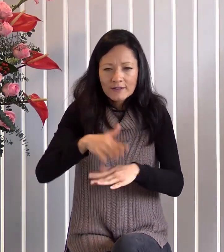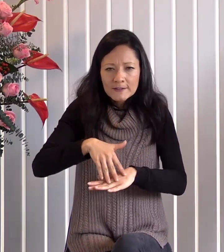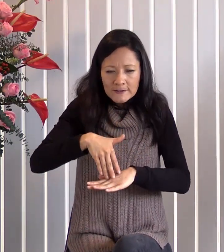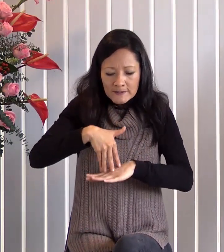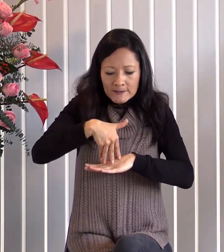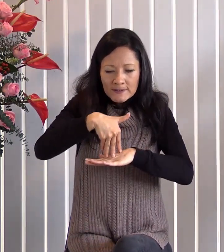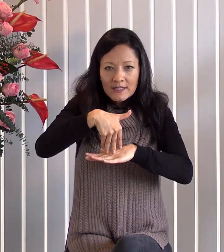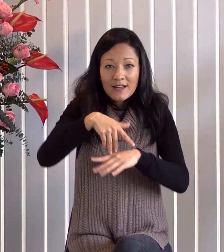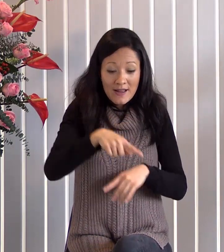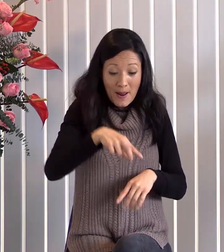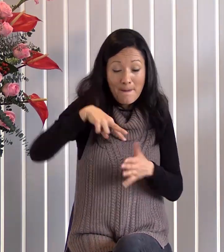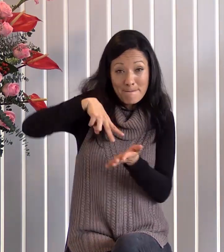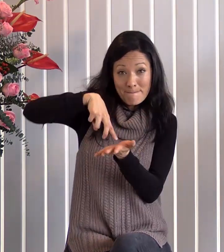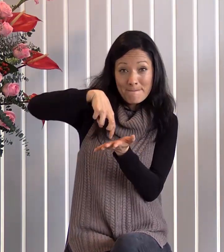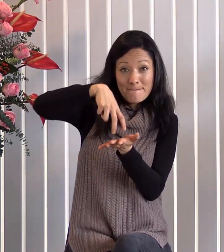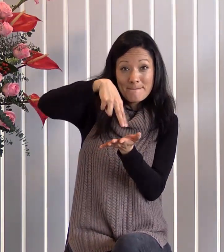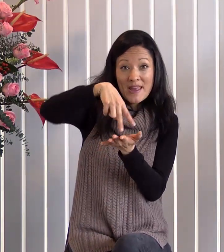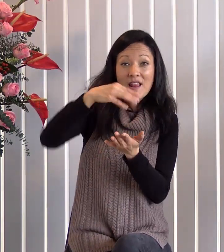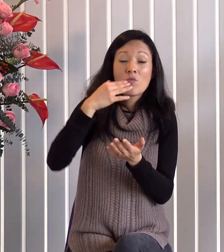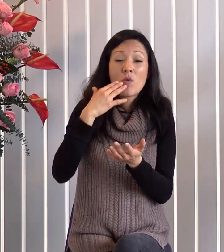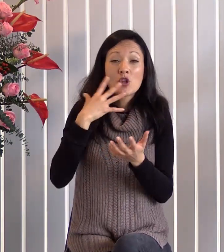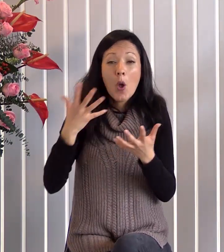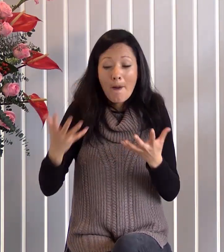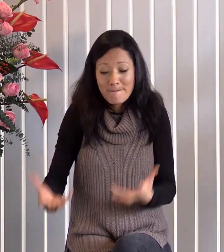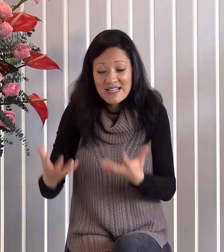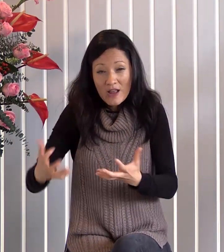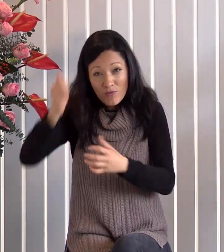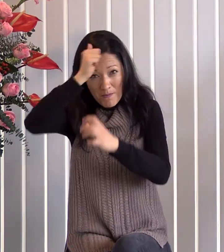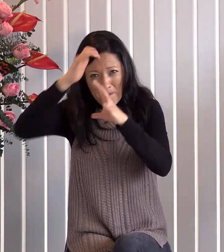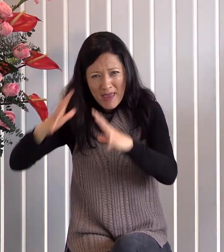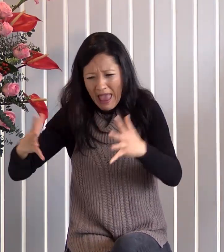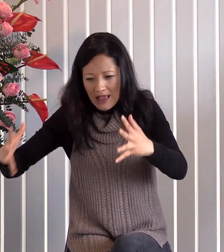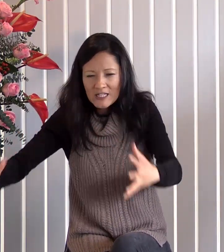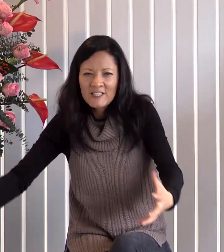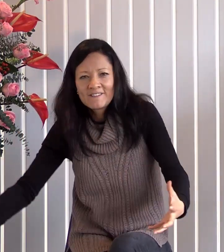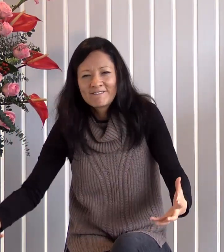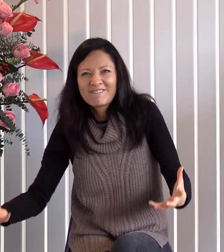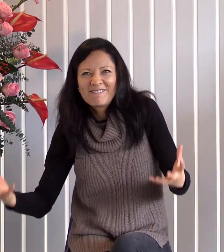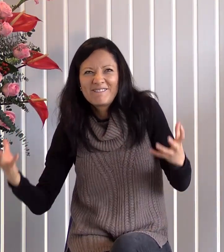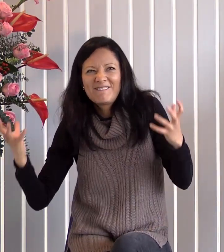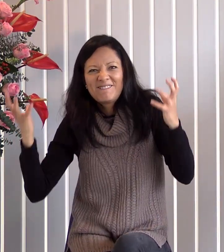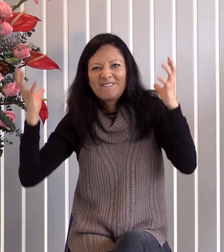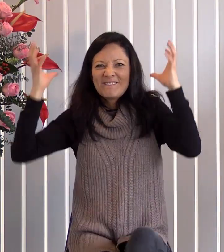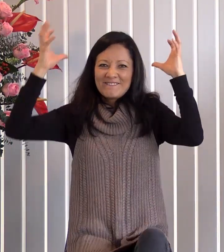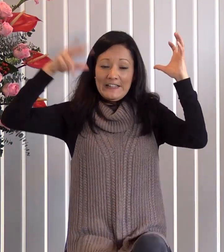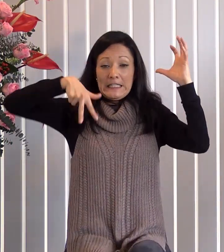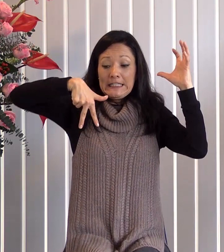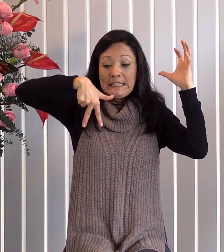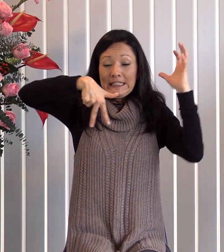las piernas cuando uno sostiene una piedra de gran peso.